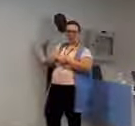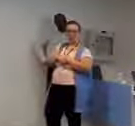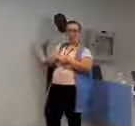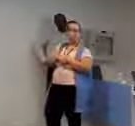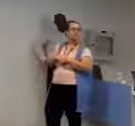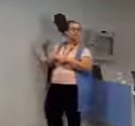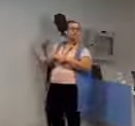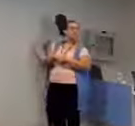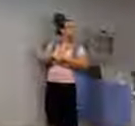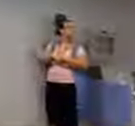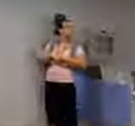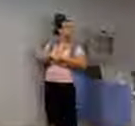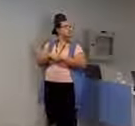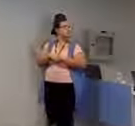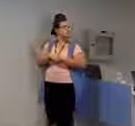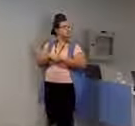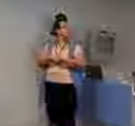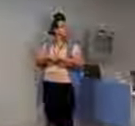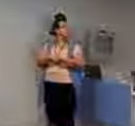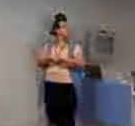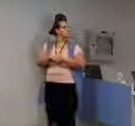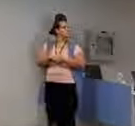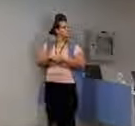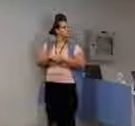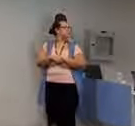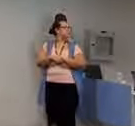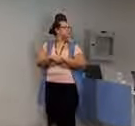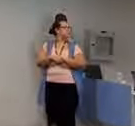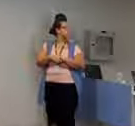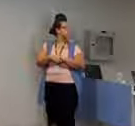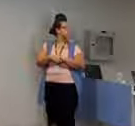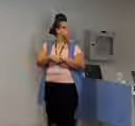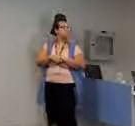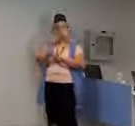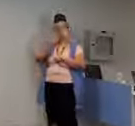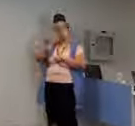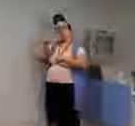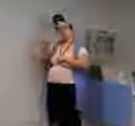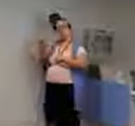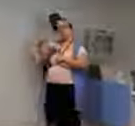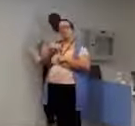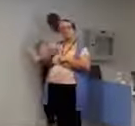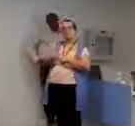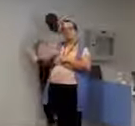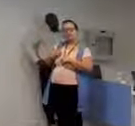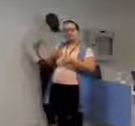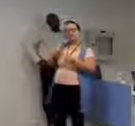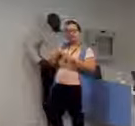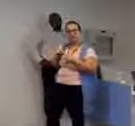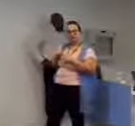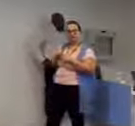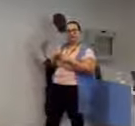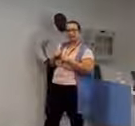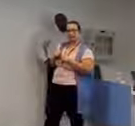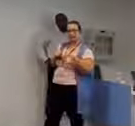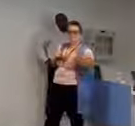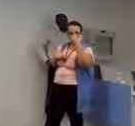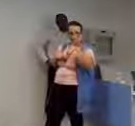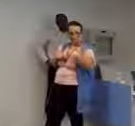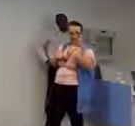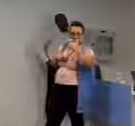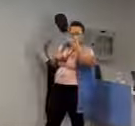em especial ferramentarias. E depois, como garantir ser bem sucedido, nós não vamos entrar nessa parte hoje,